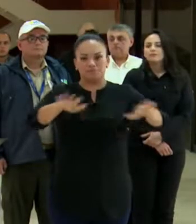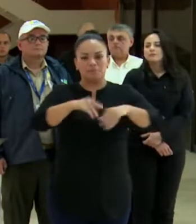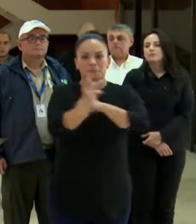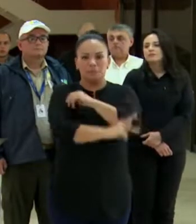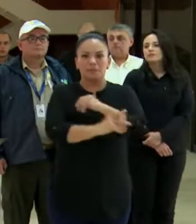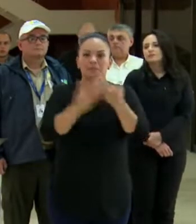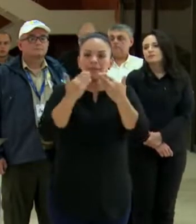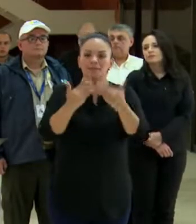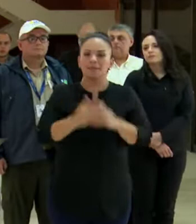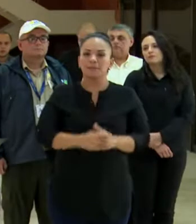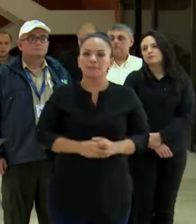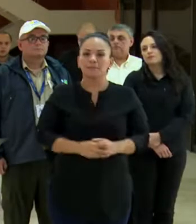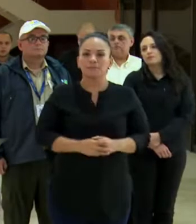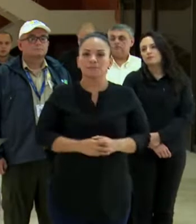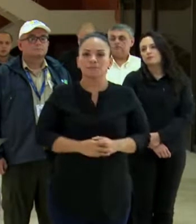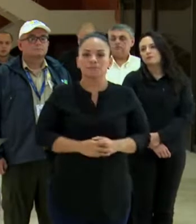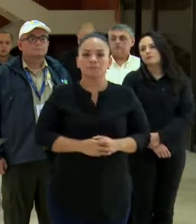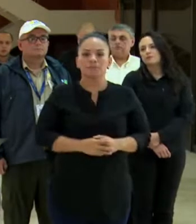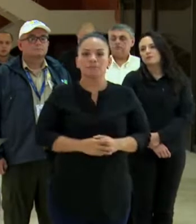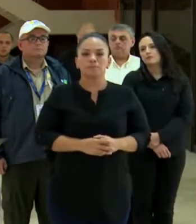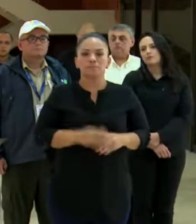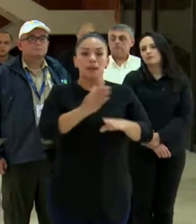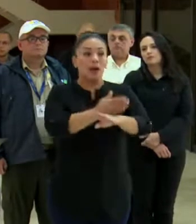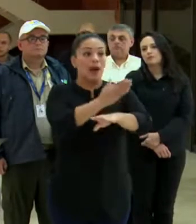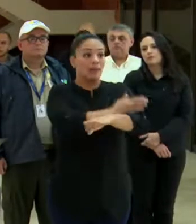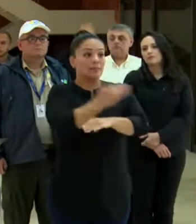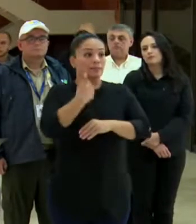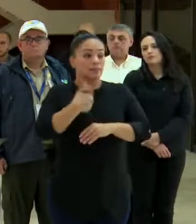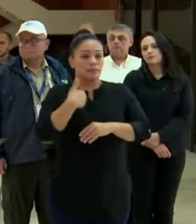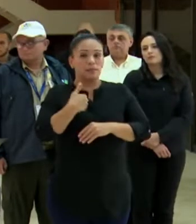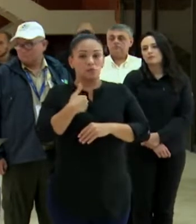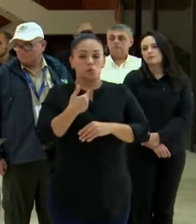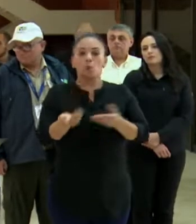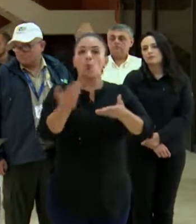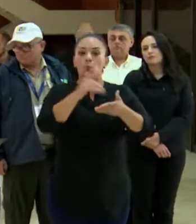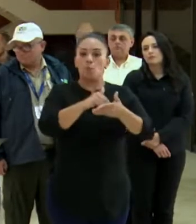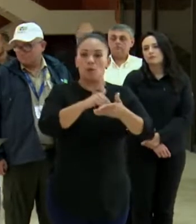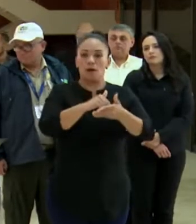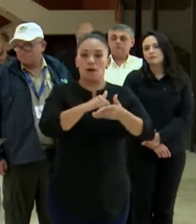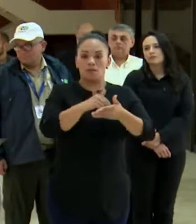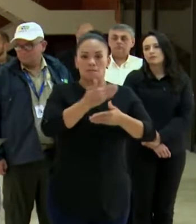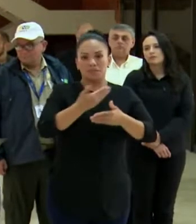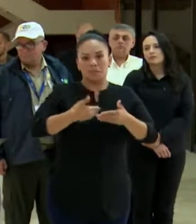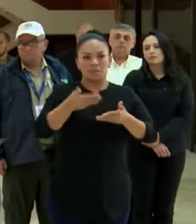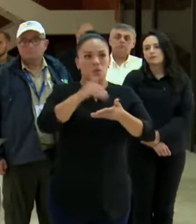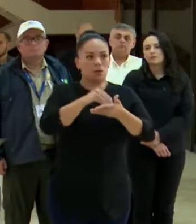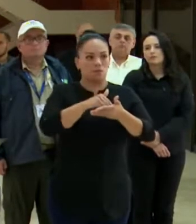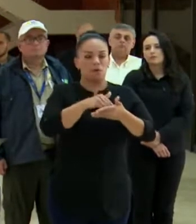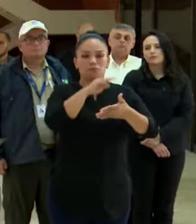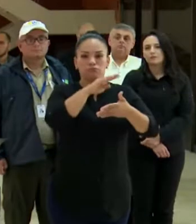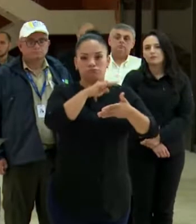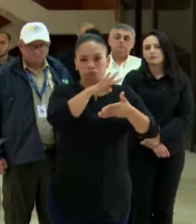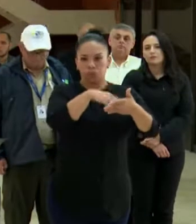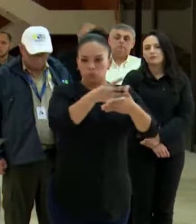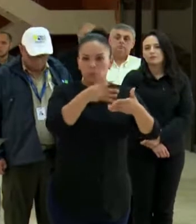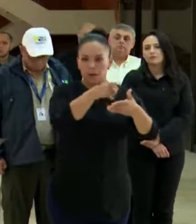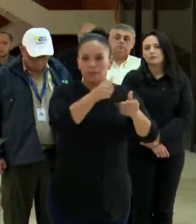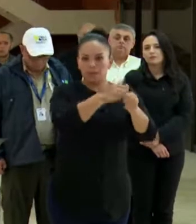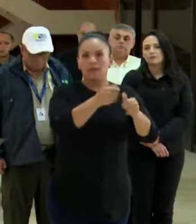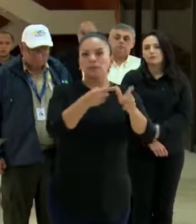gracias. Antes de que el señor mandatario retome su agenda, vamos a abrir un breve espacio para consultas de